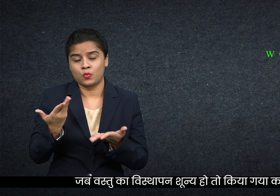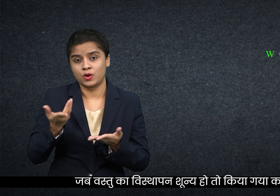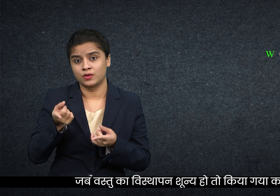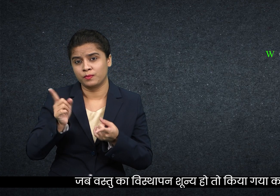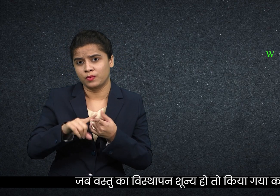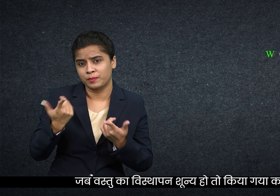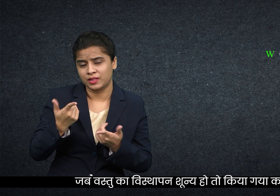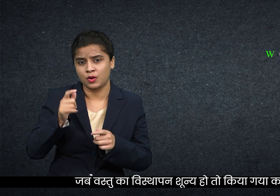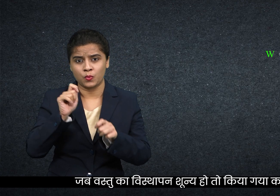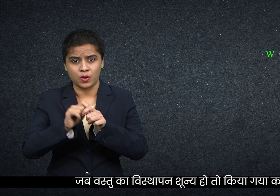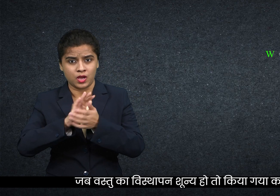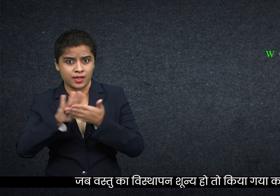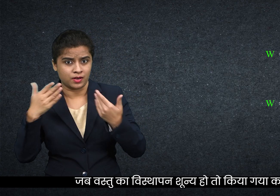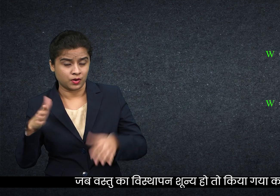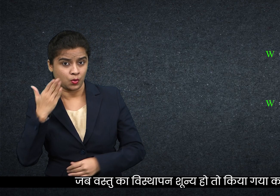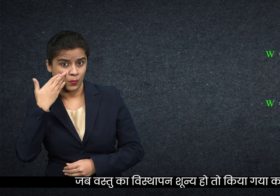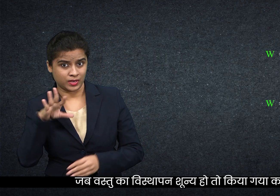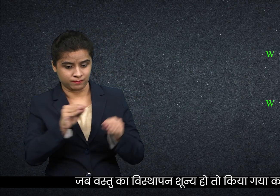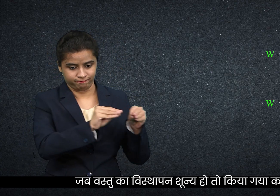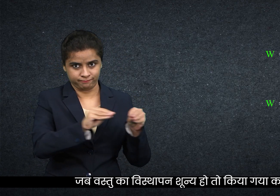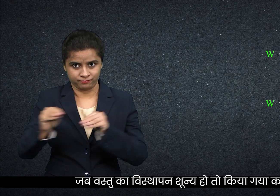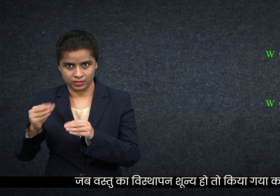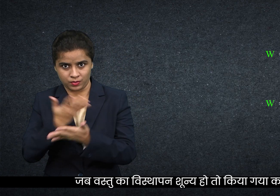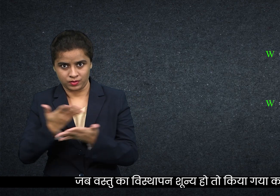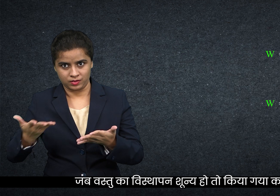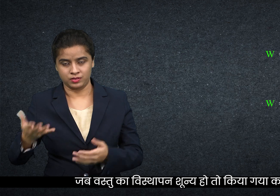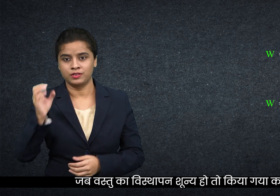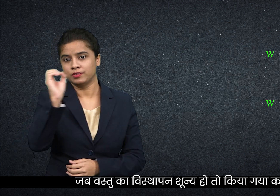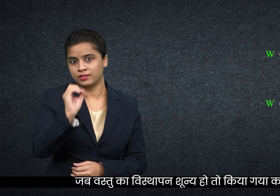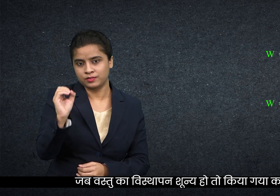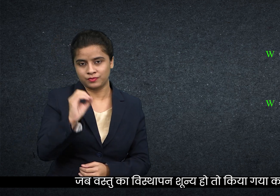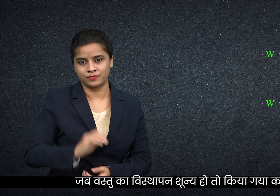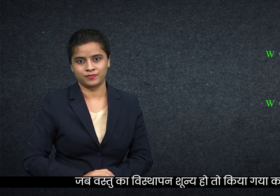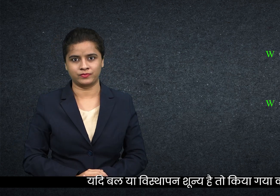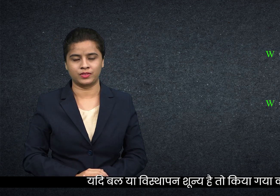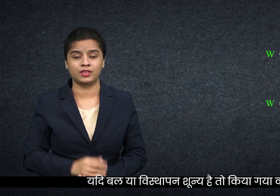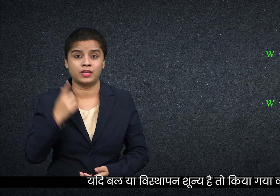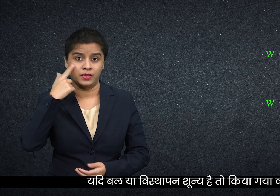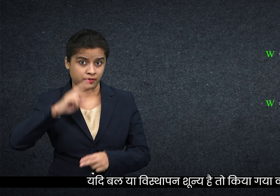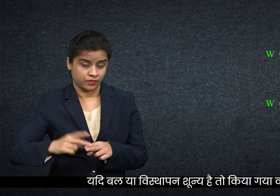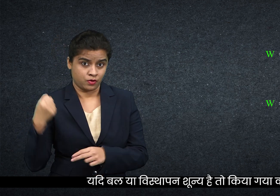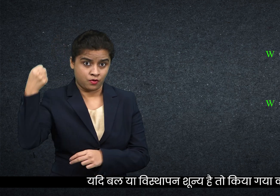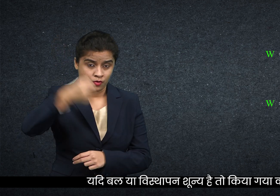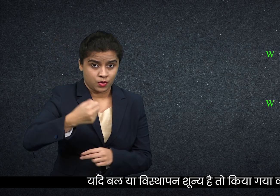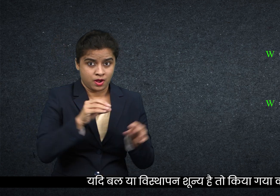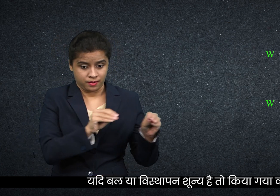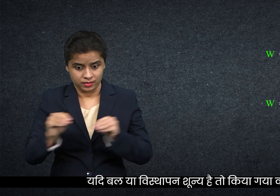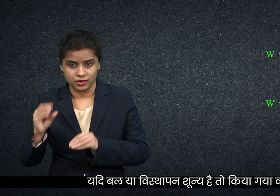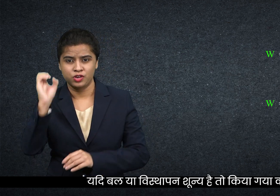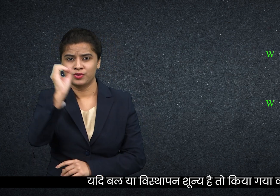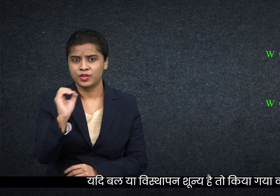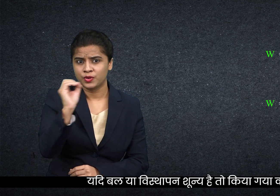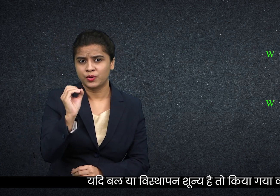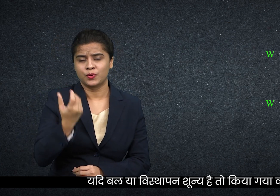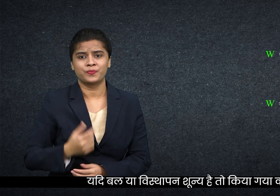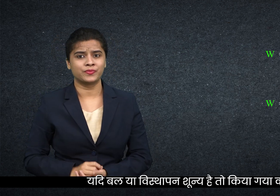जब वस्तु का विस्थापन शून्य हो तो किए गए कार्य क्या होगा? यदि बल या विस्थापन